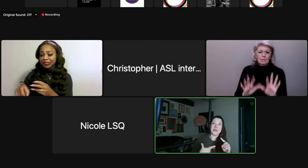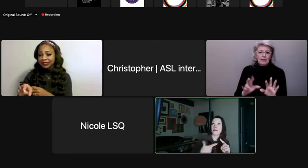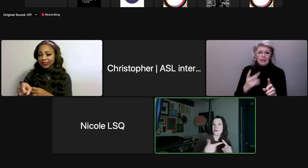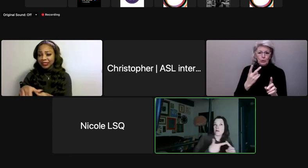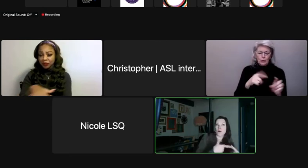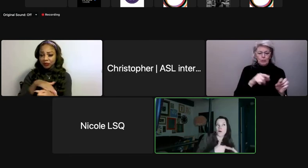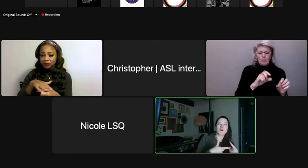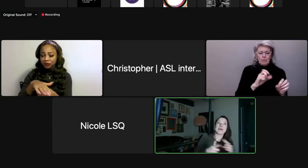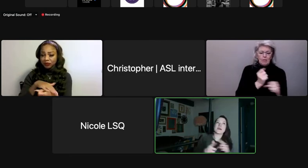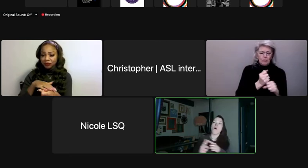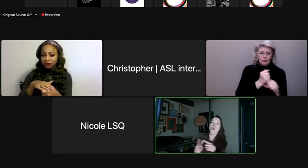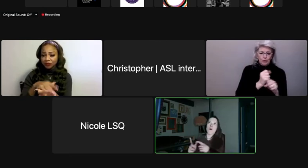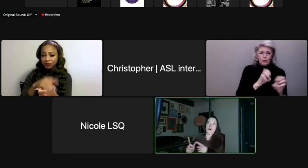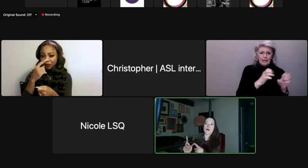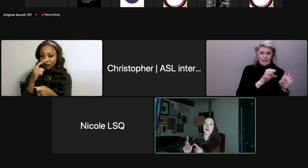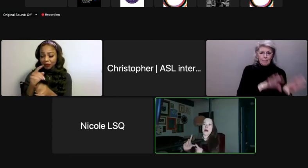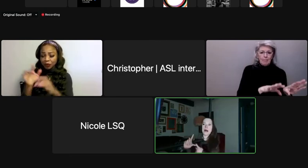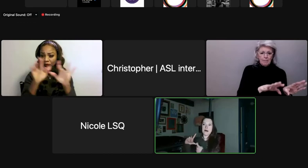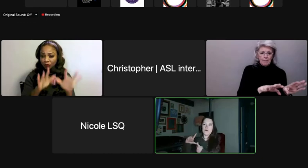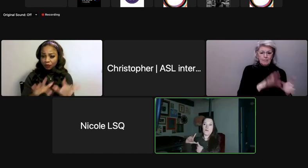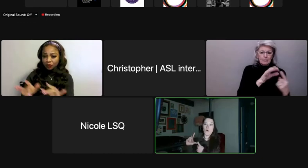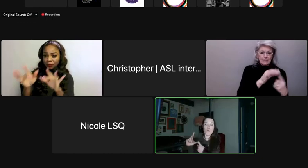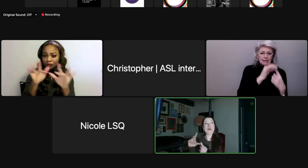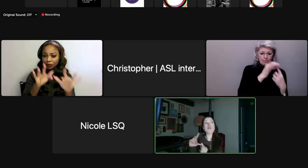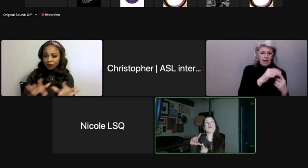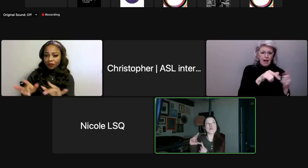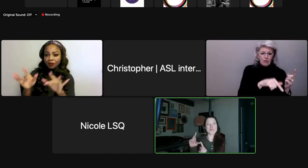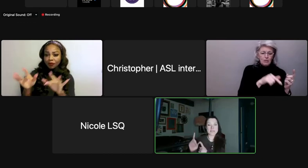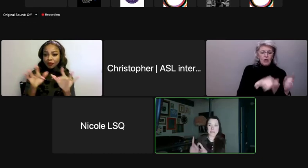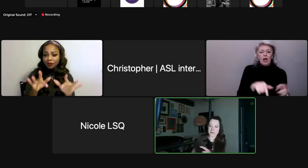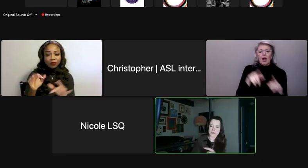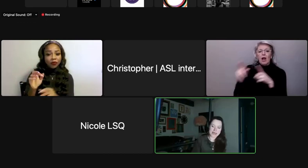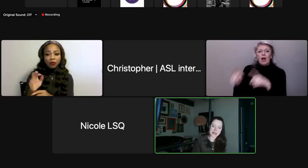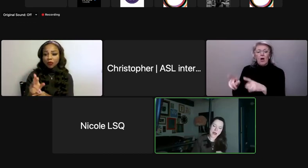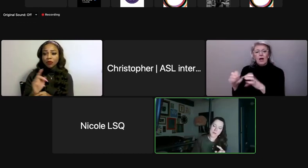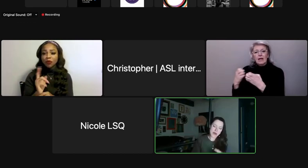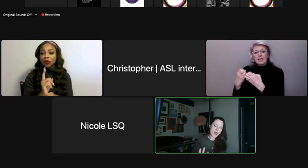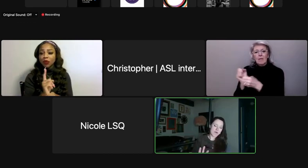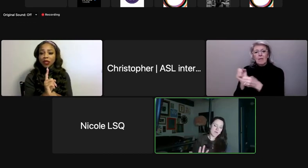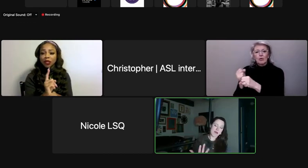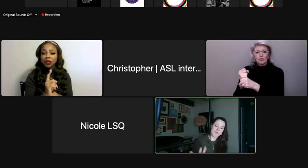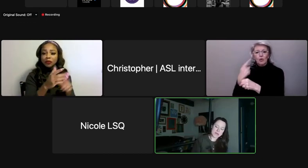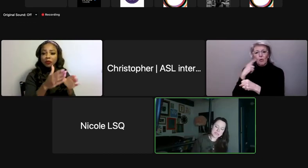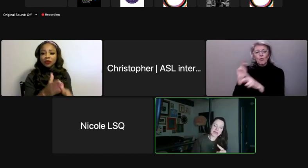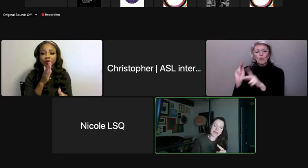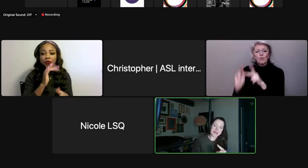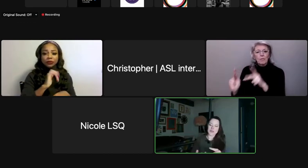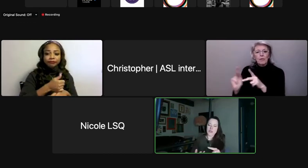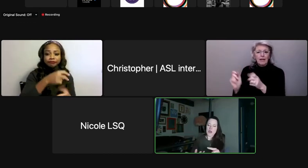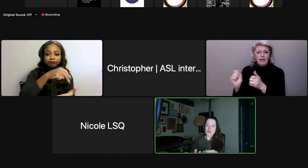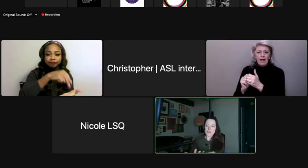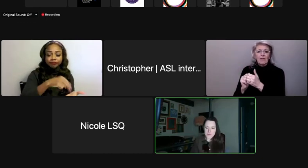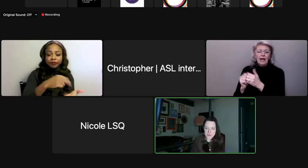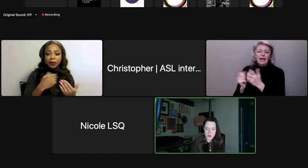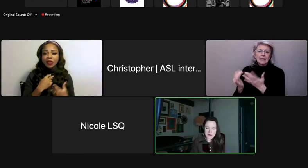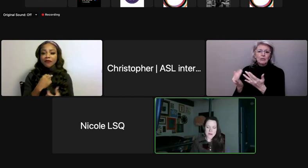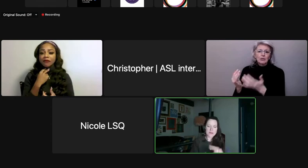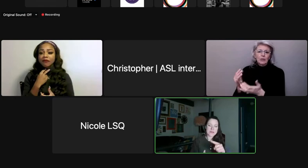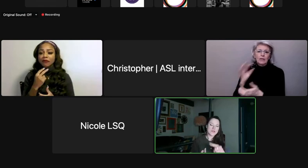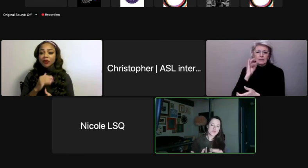'équipe de production principale puis il l'équipe de production pour les publics avec des besoins